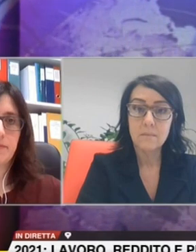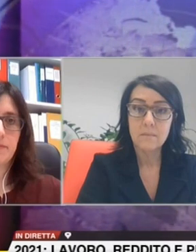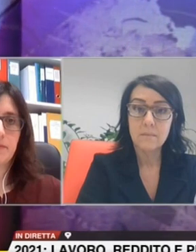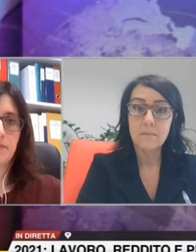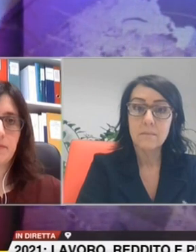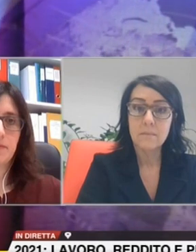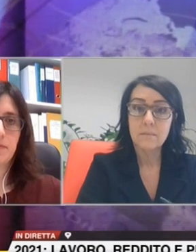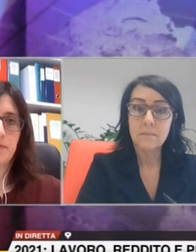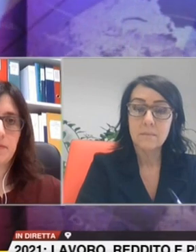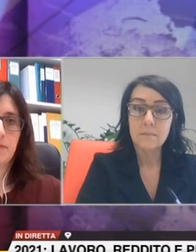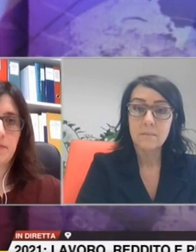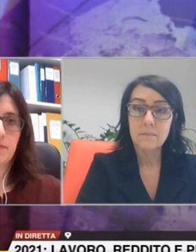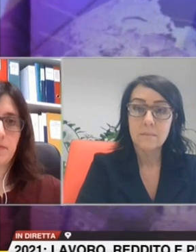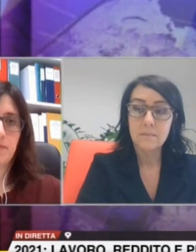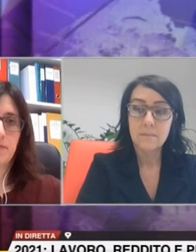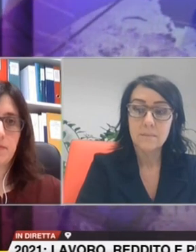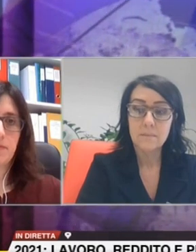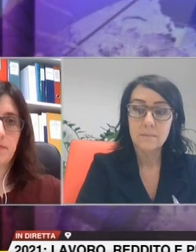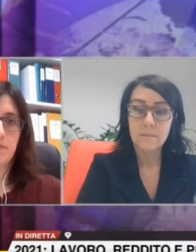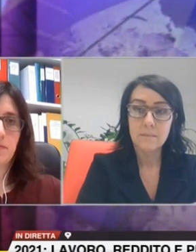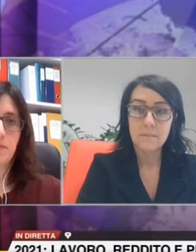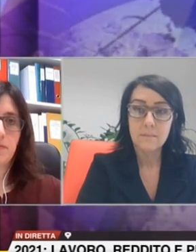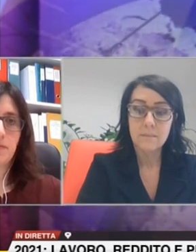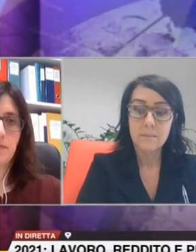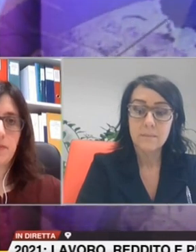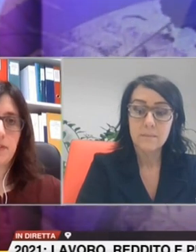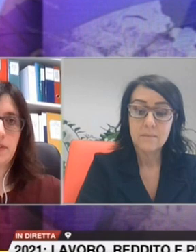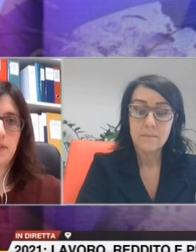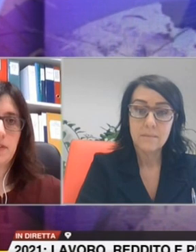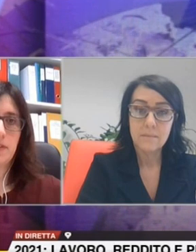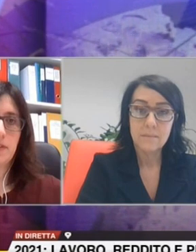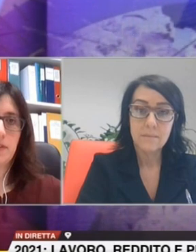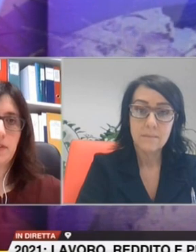Non mi sentono? Monica? Non ho l'audio.